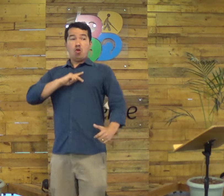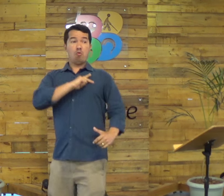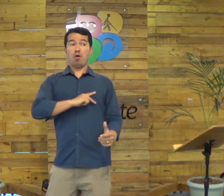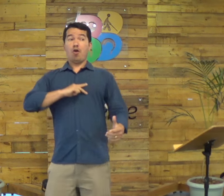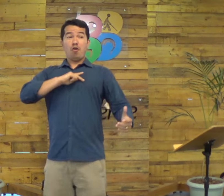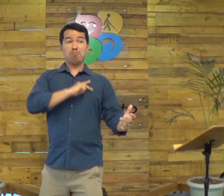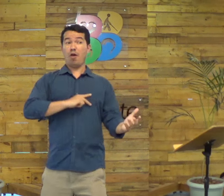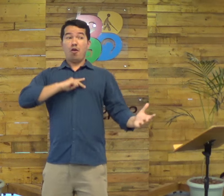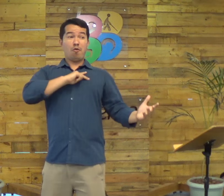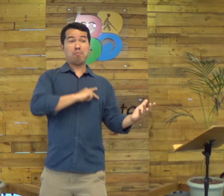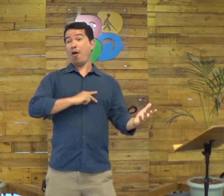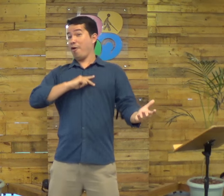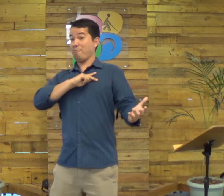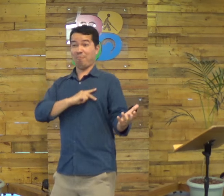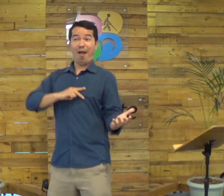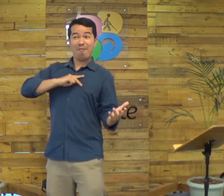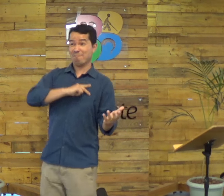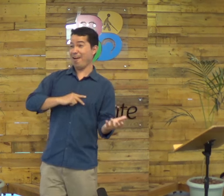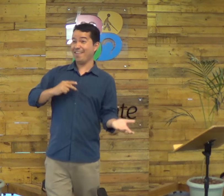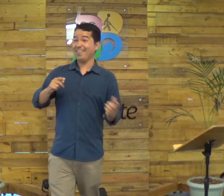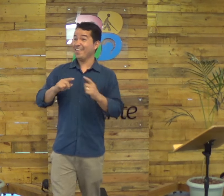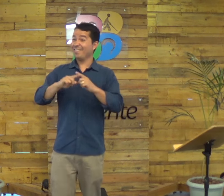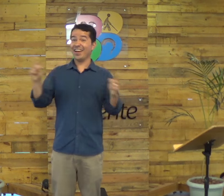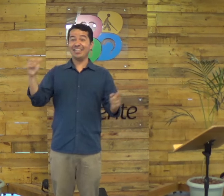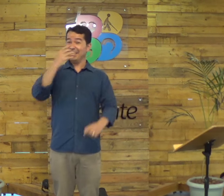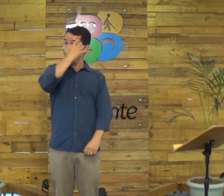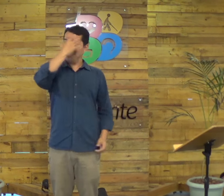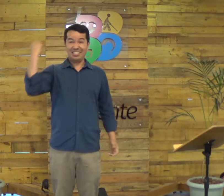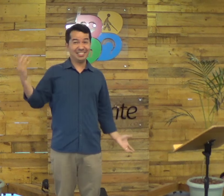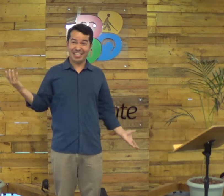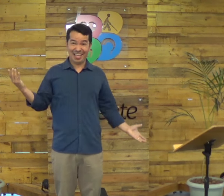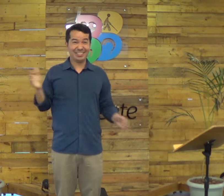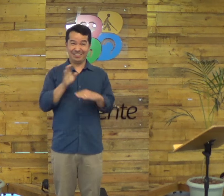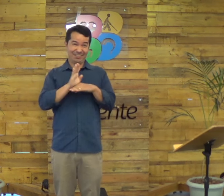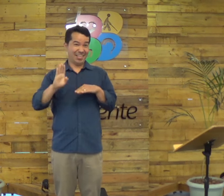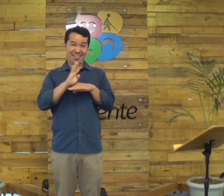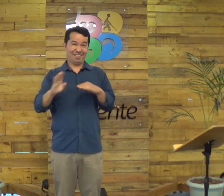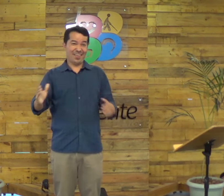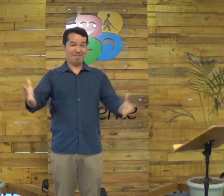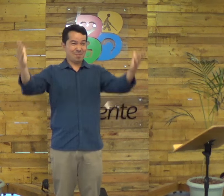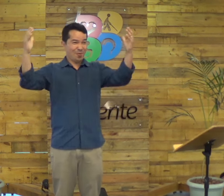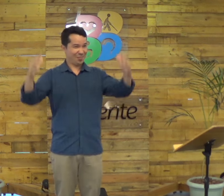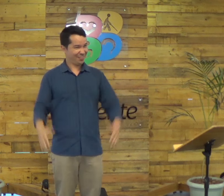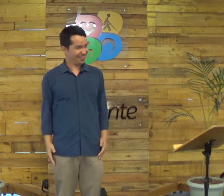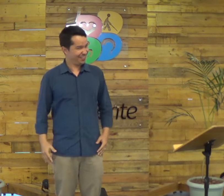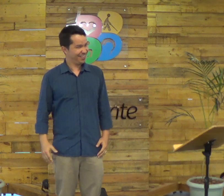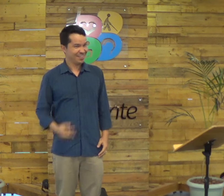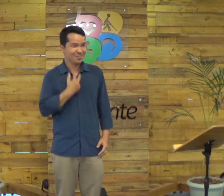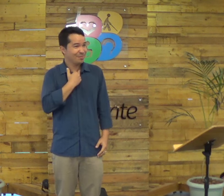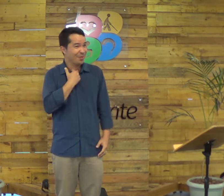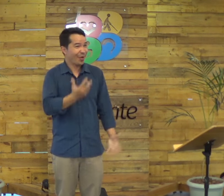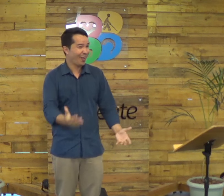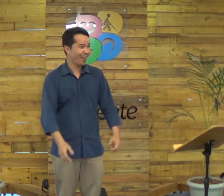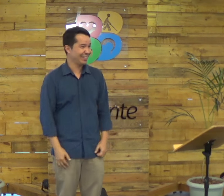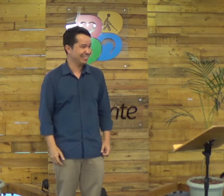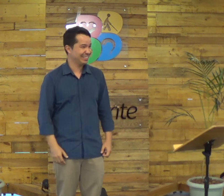É porque Paulo fez isso e Paulo fez aquilo. Paulo, Paulo, Paulo. Mas se você era de Barnabé, poxa vida, não pode.